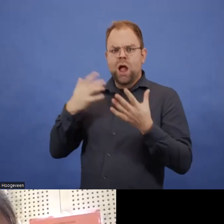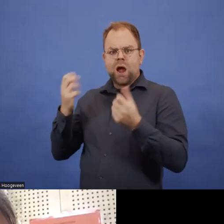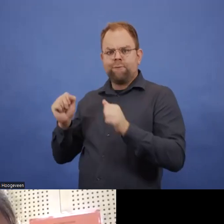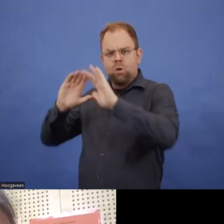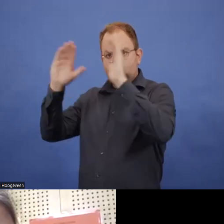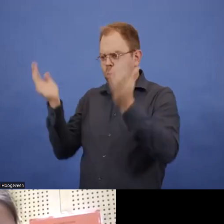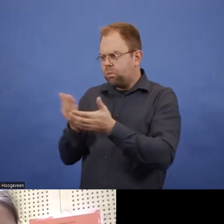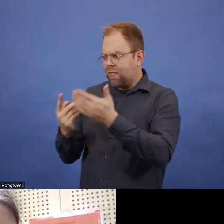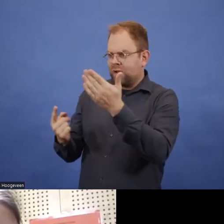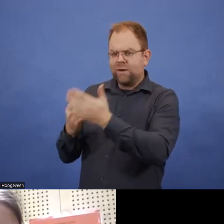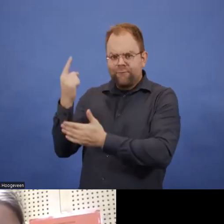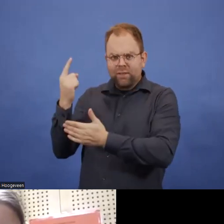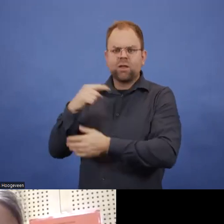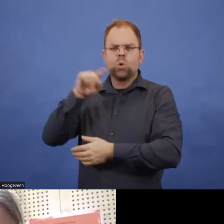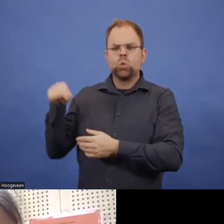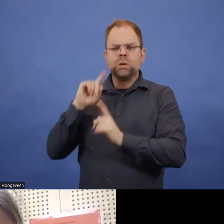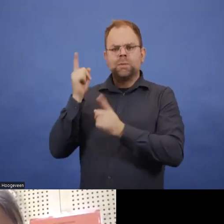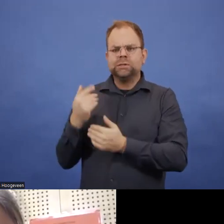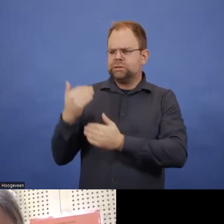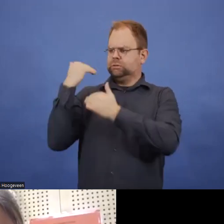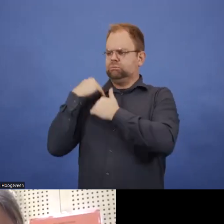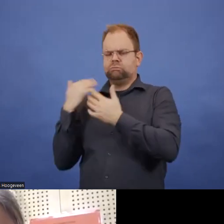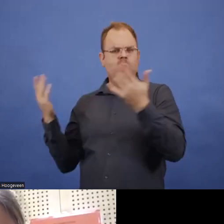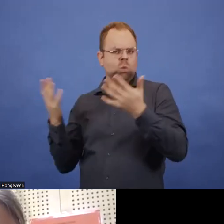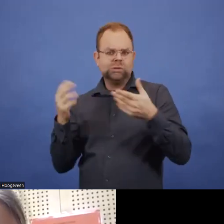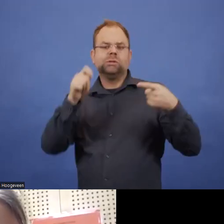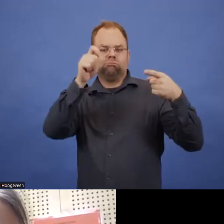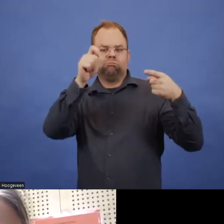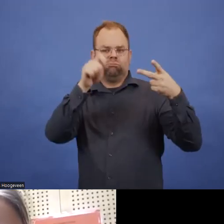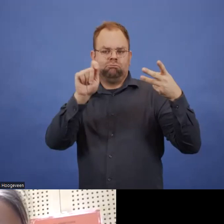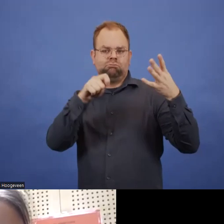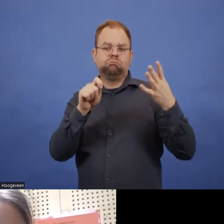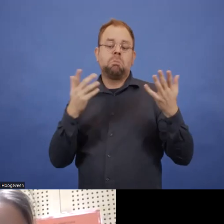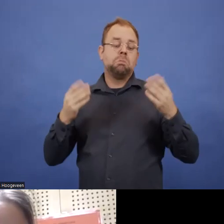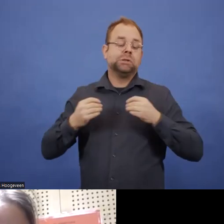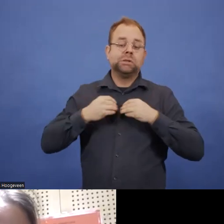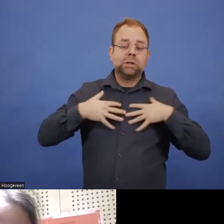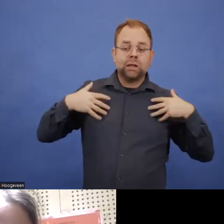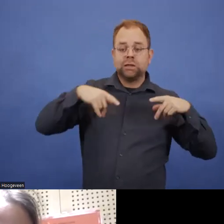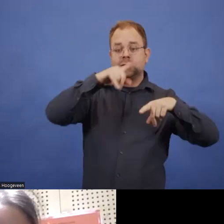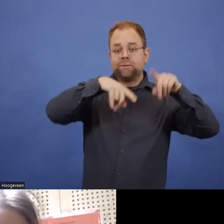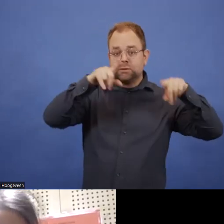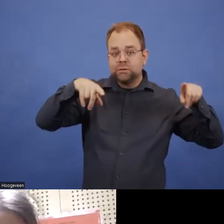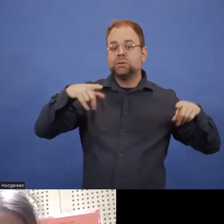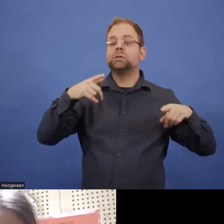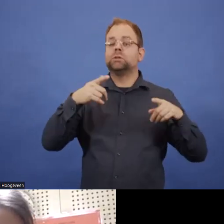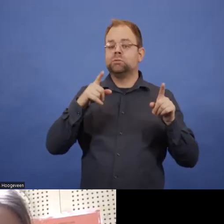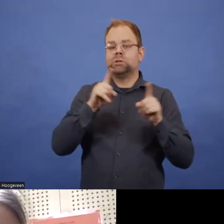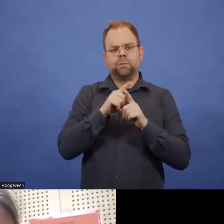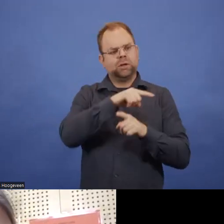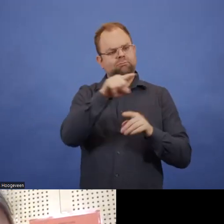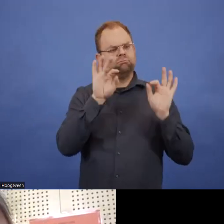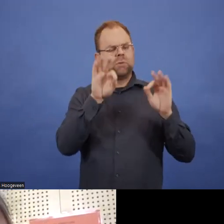la edad, del género, también de los refugiados. Estamos